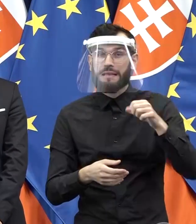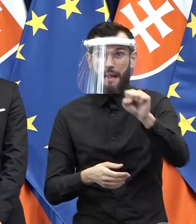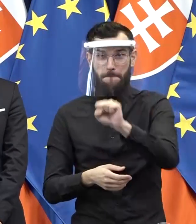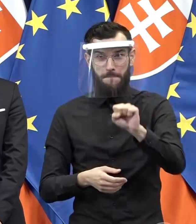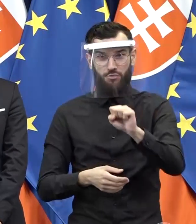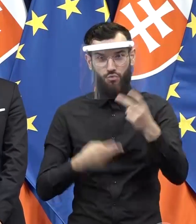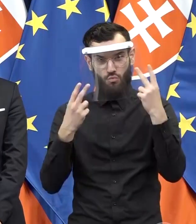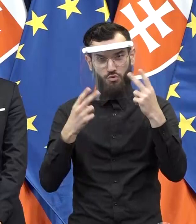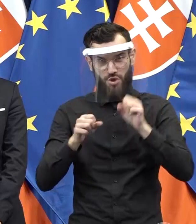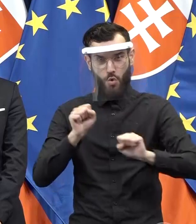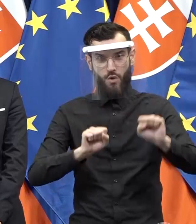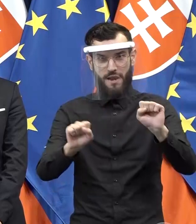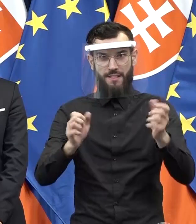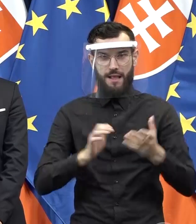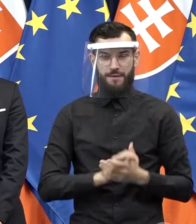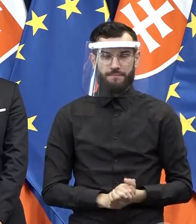mestach.